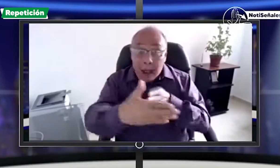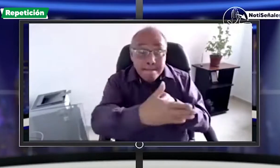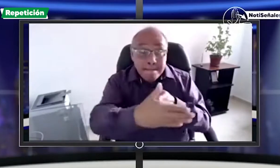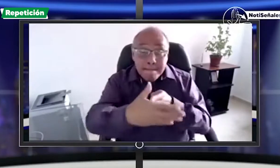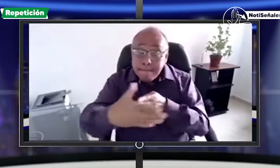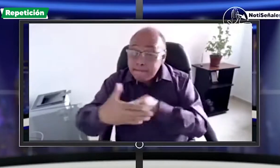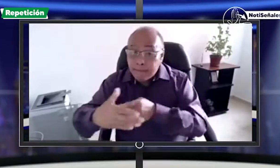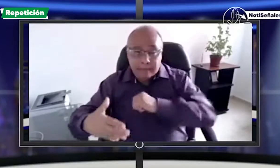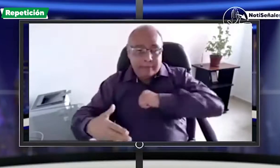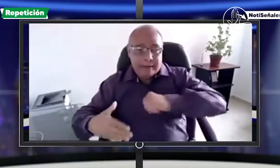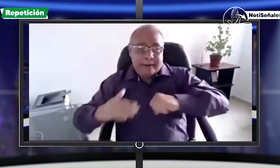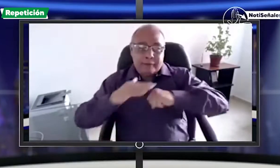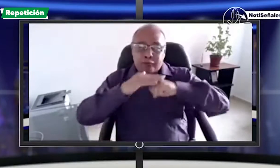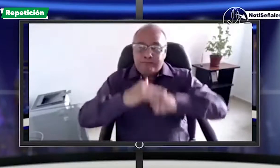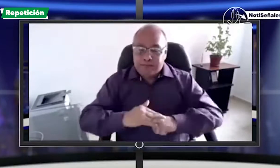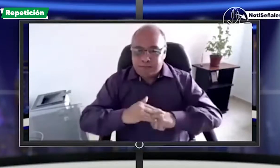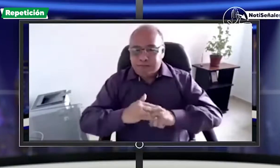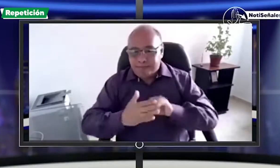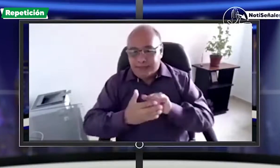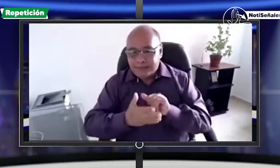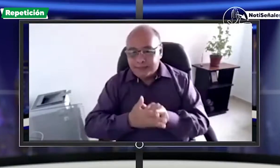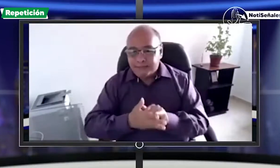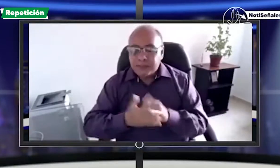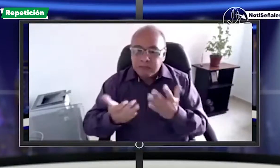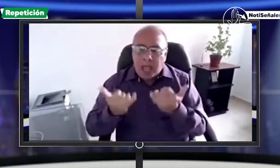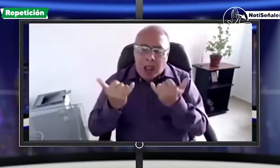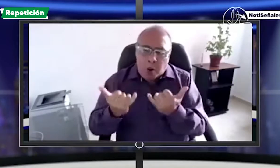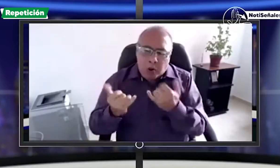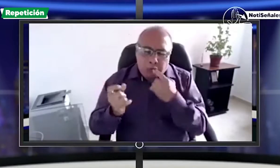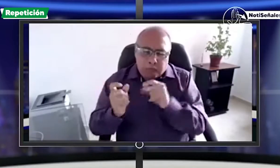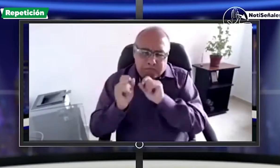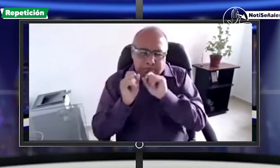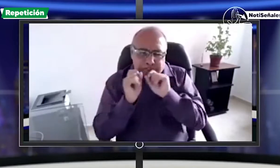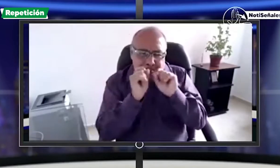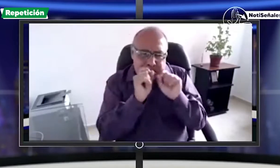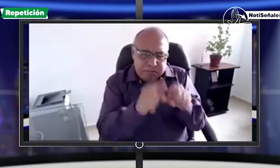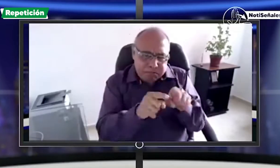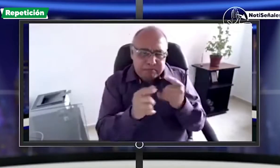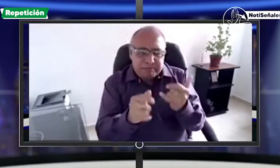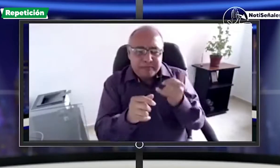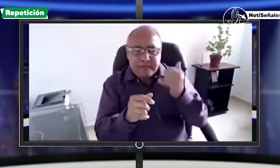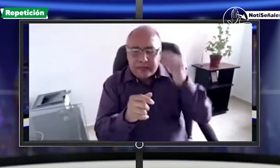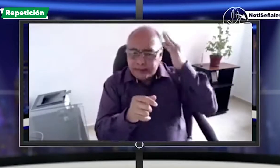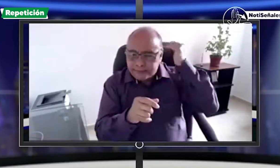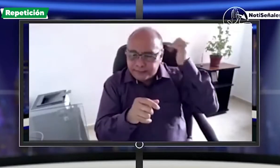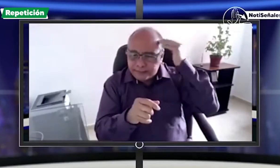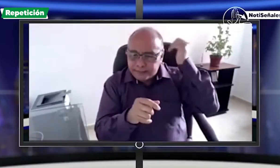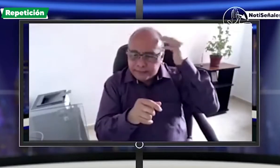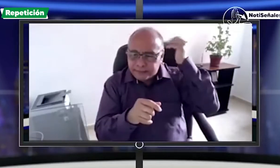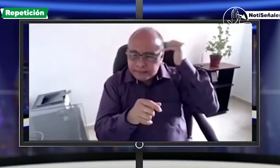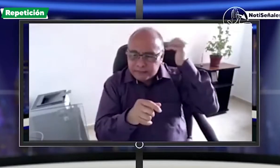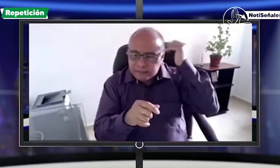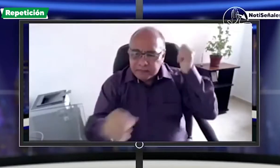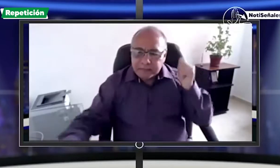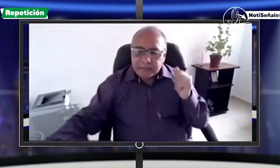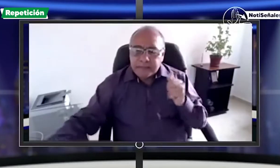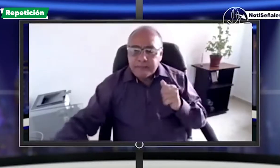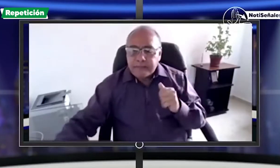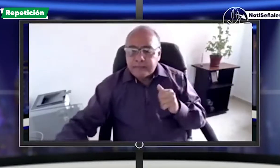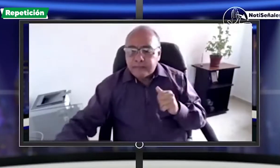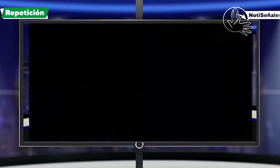estemos haciendo esta campaña llamada Sin accesibilidad no hay derechos. Ahora mi pregunta va dirigida